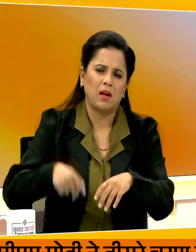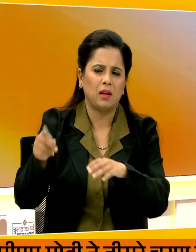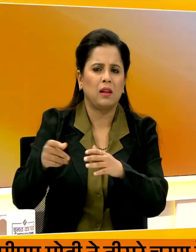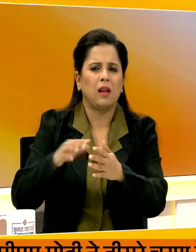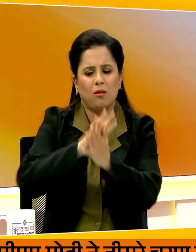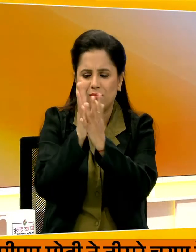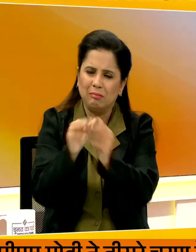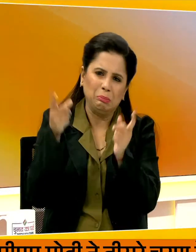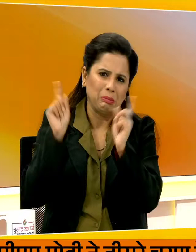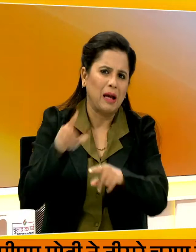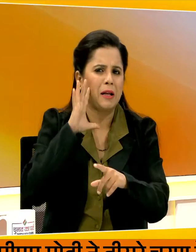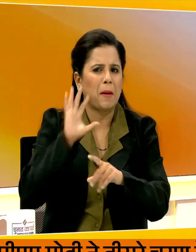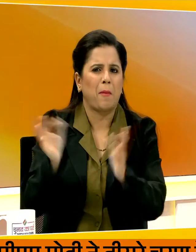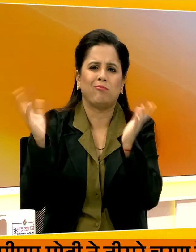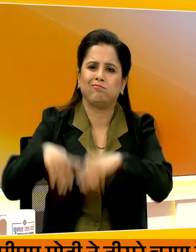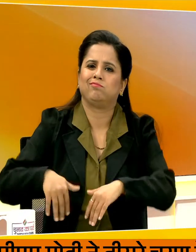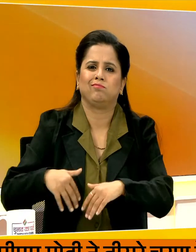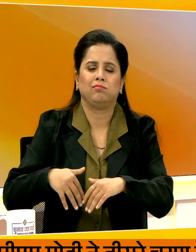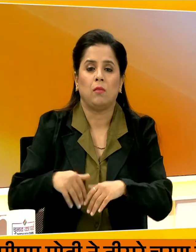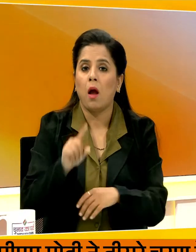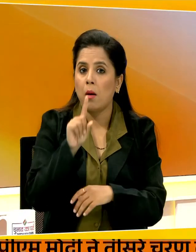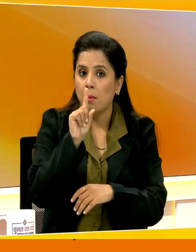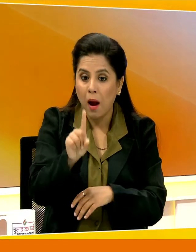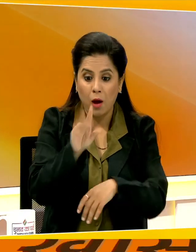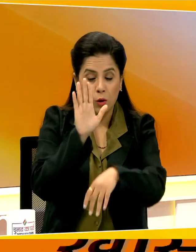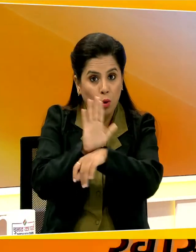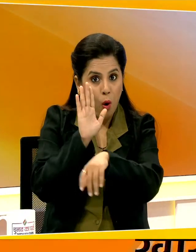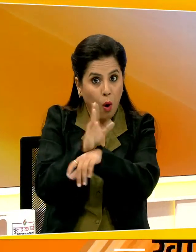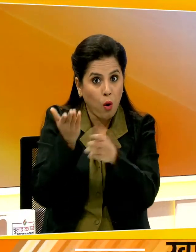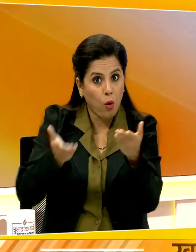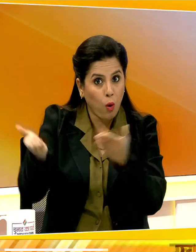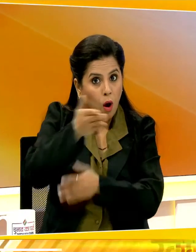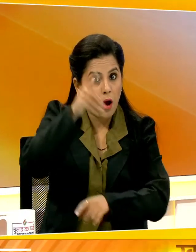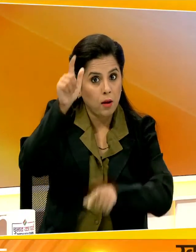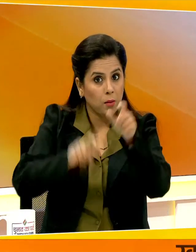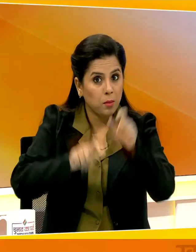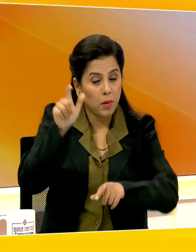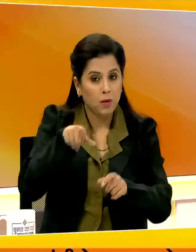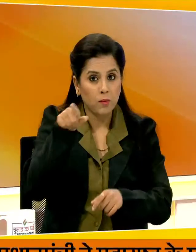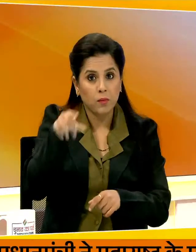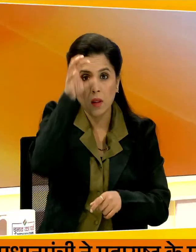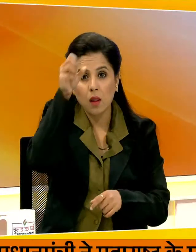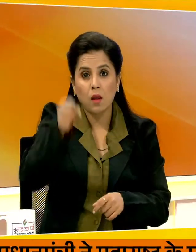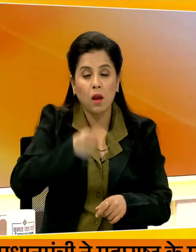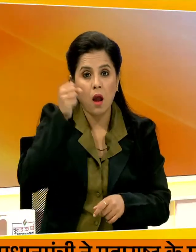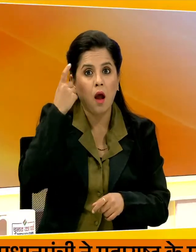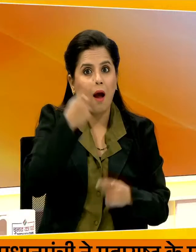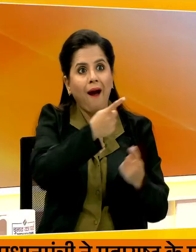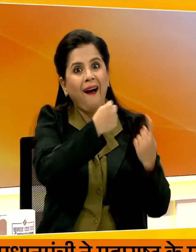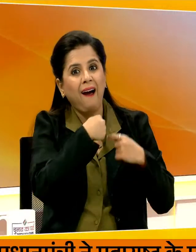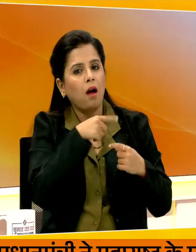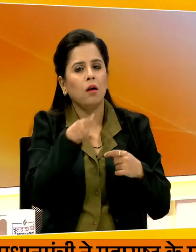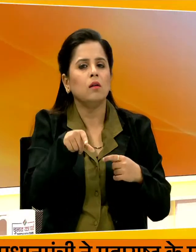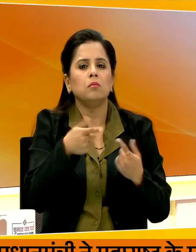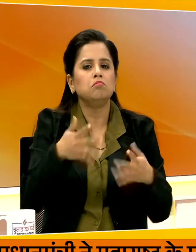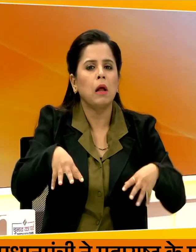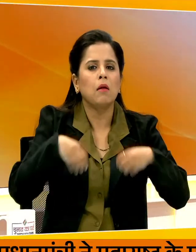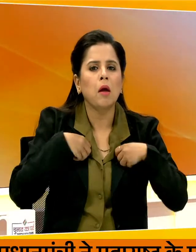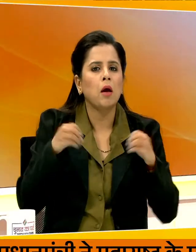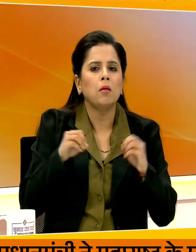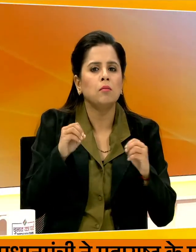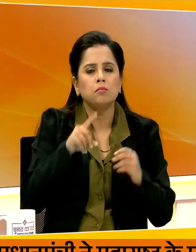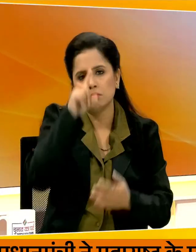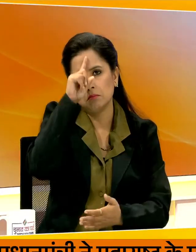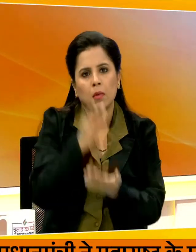कर देना चाहिए। लेकिन कांग्रेस के लोगों ने महात्मा गांधी की इस बात को नहीं माना।